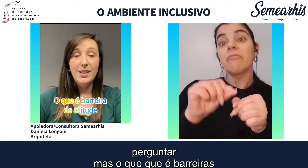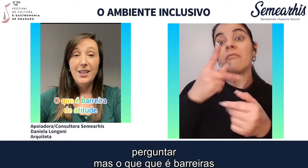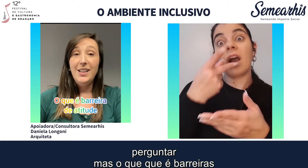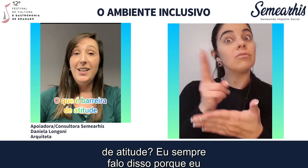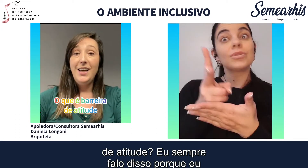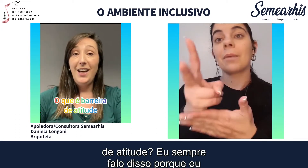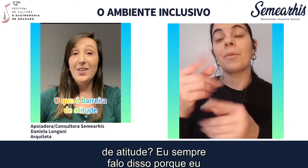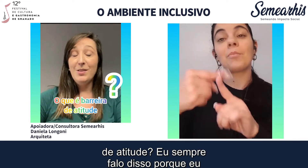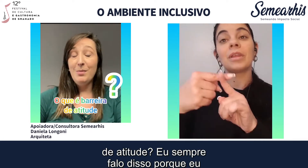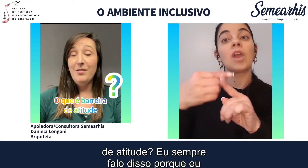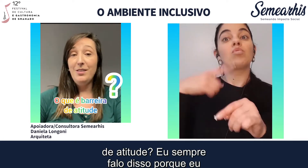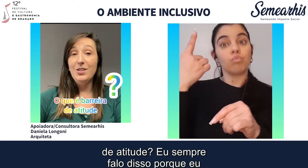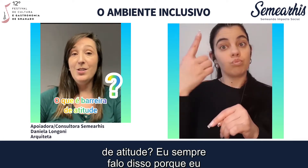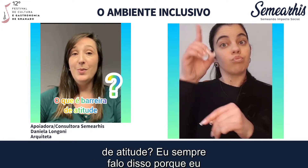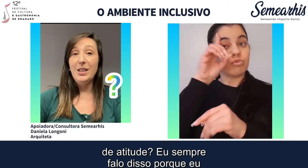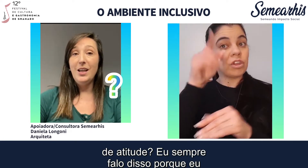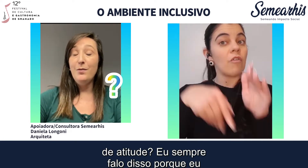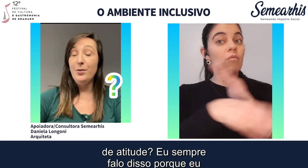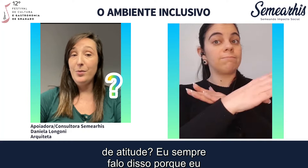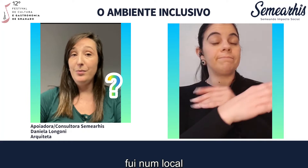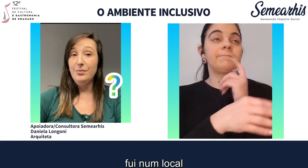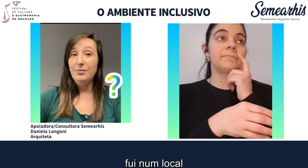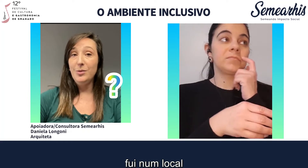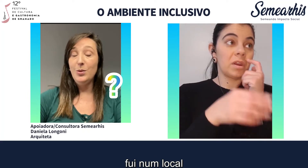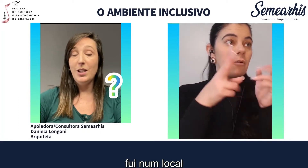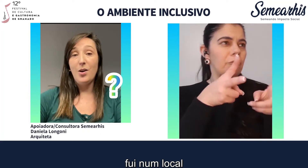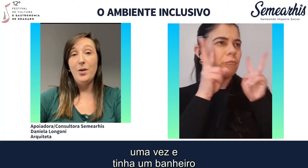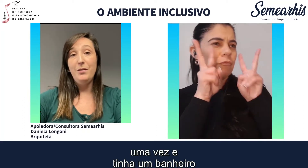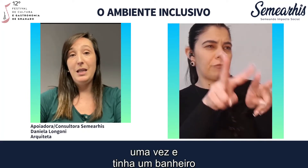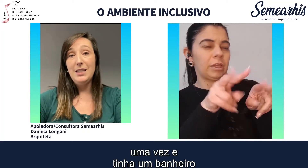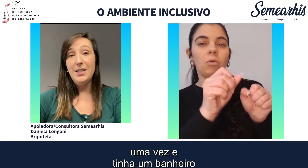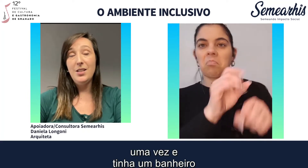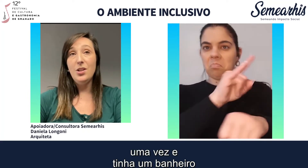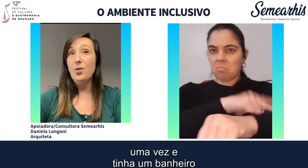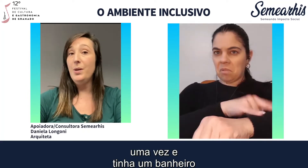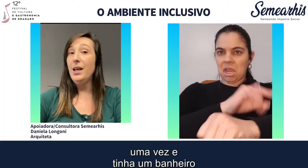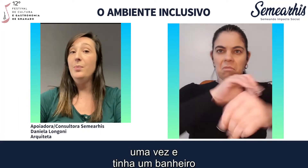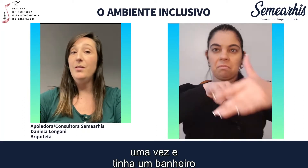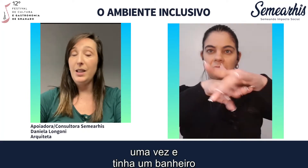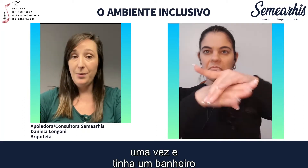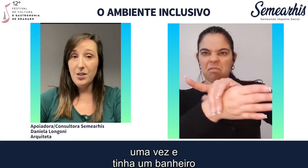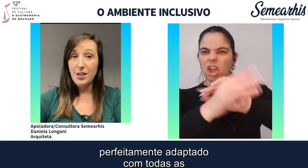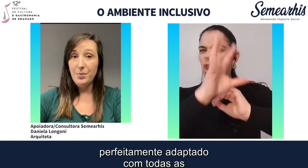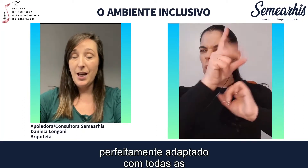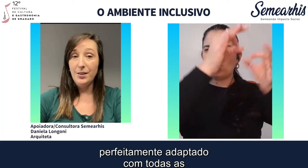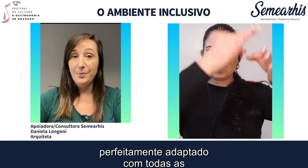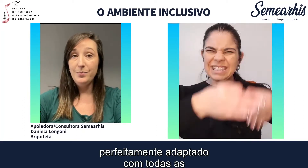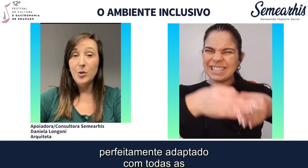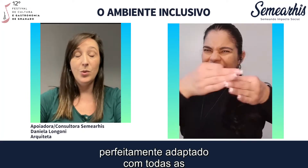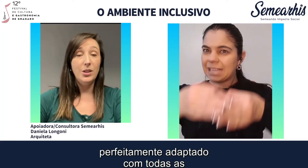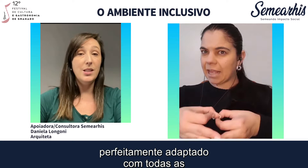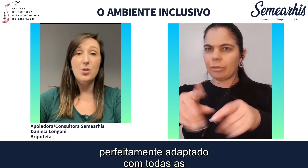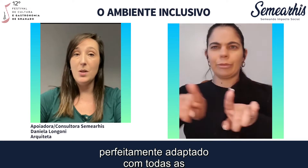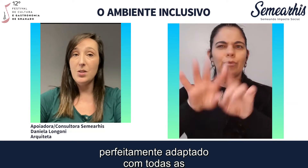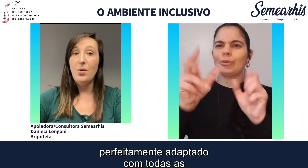atitude? Eu sempre falo disso porque eu fui num local uma vez e tinha um banheiro perfeitamente adaptado,